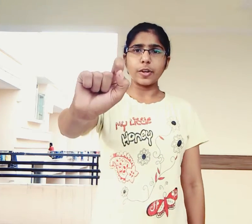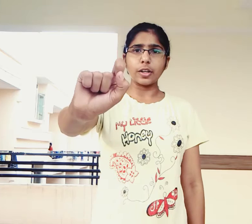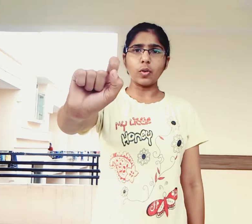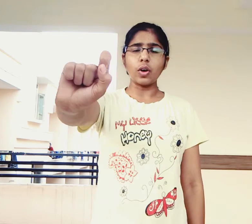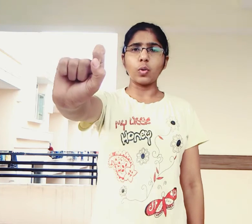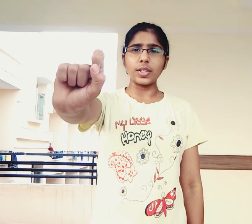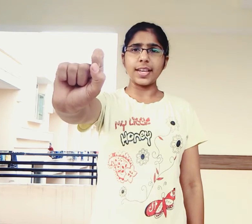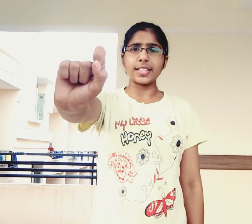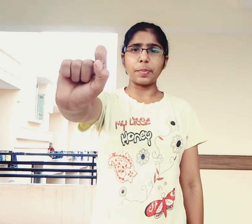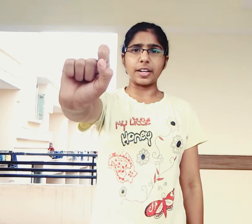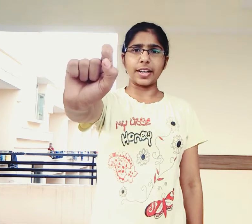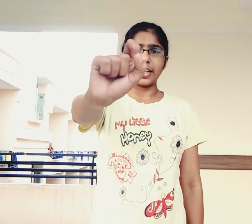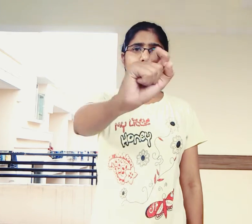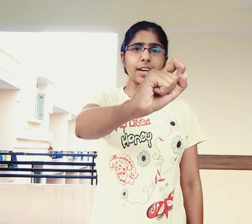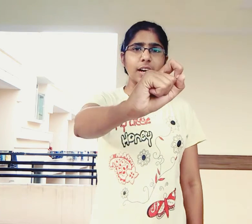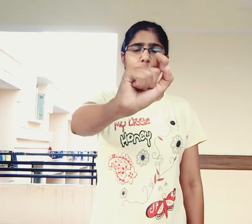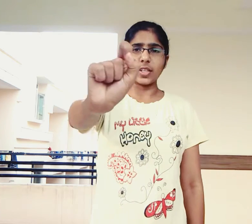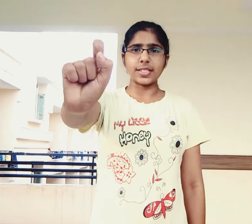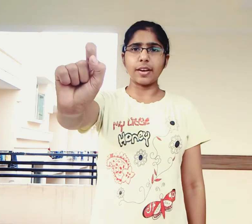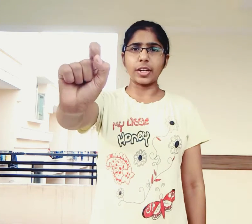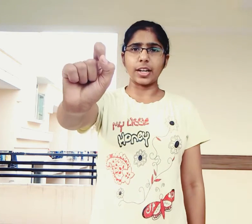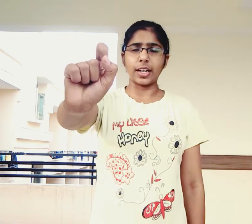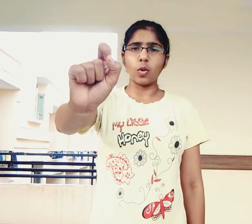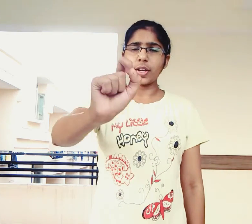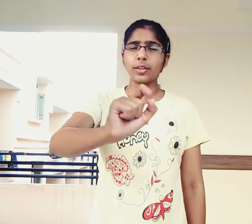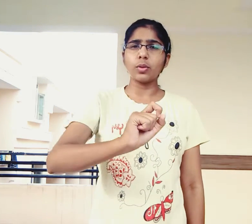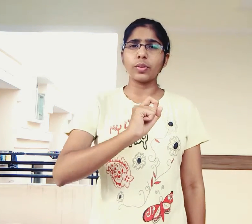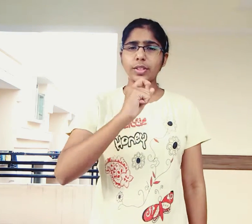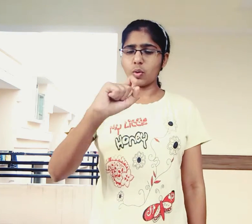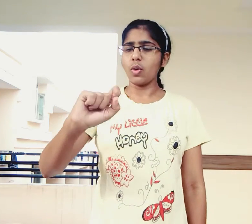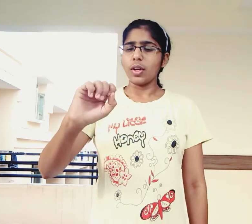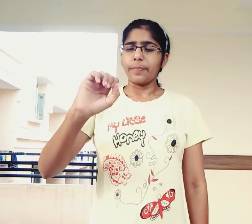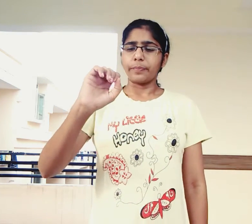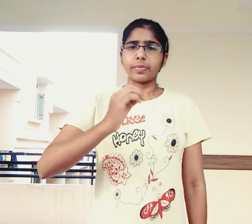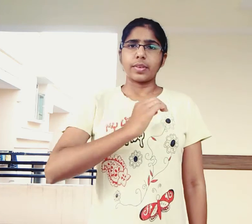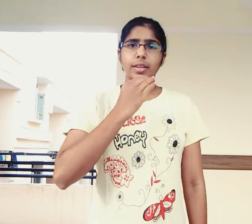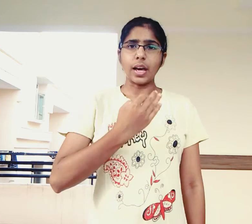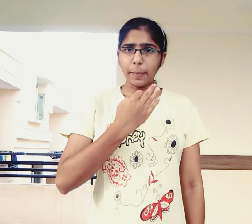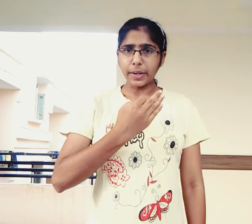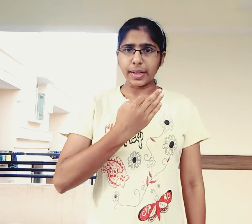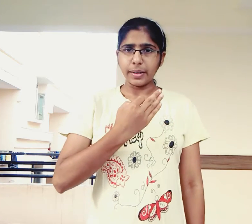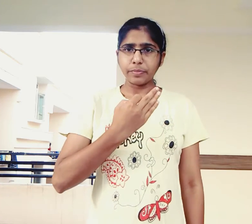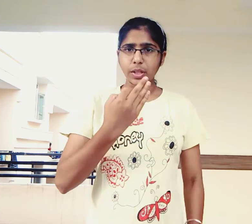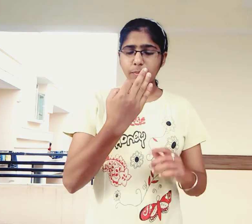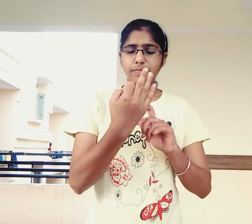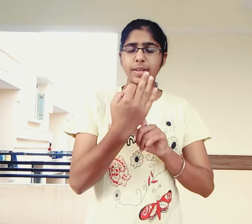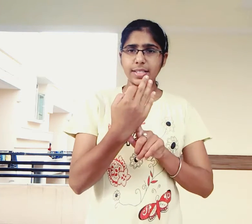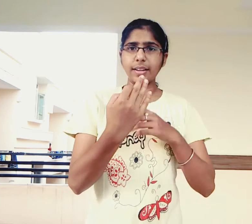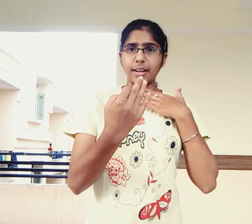पिंट को अंगोटों से ऐसे पकड़ लेगे तिक है अगोटे से कवर करें और एक फिल इसको यहां पर रखें इससाई